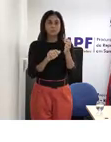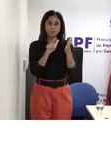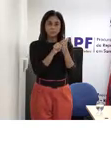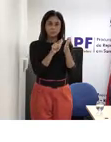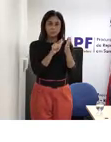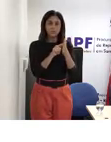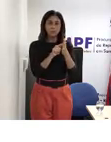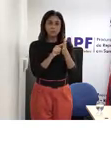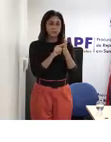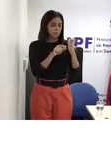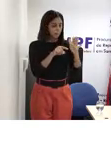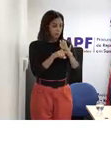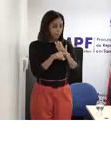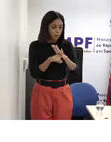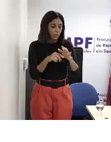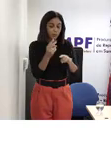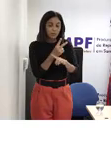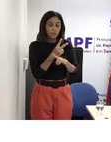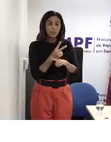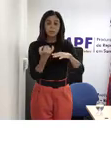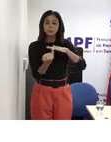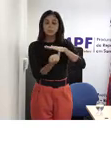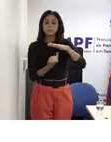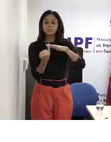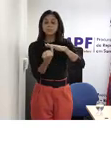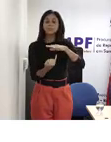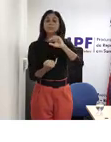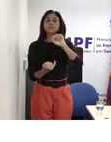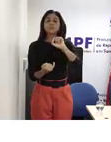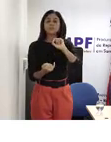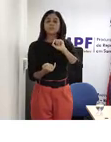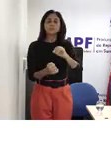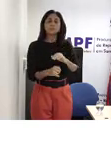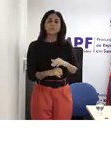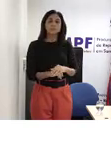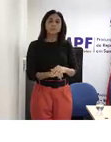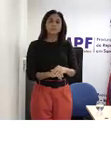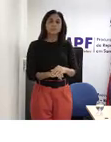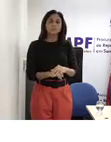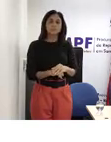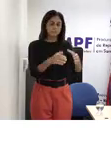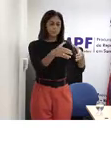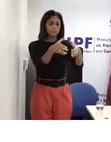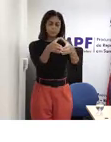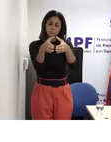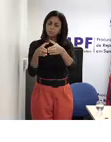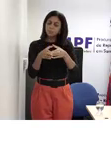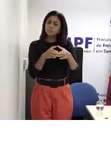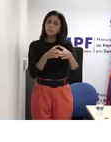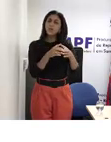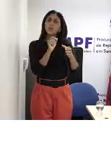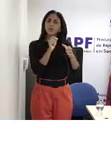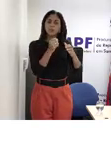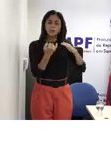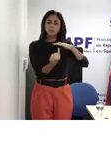geração amanhã certo estando na fonte aí que é importante porque todos esses órgãos todas essas